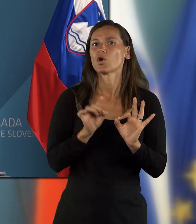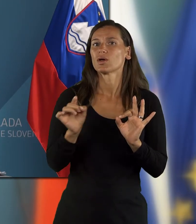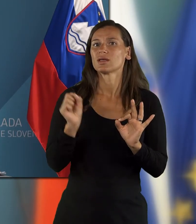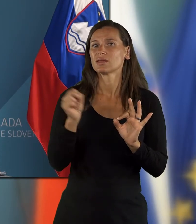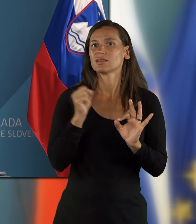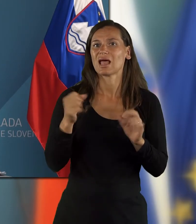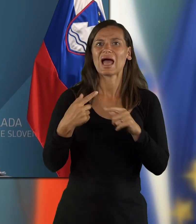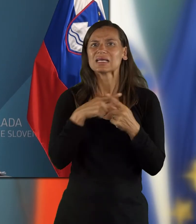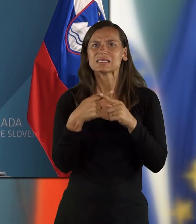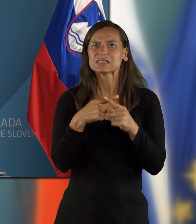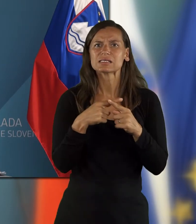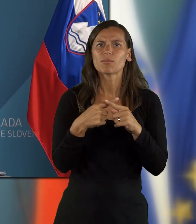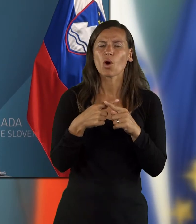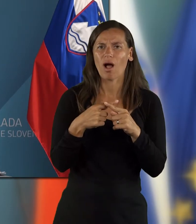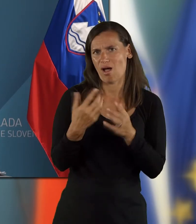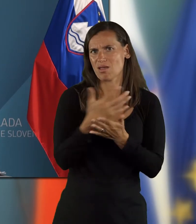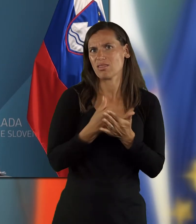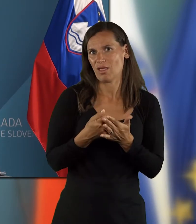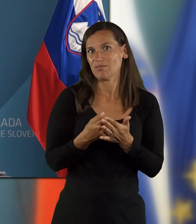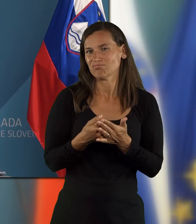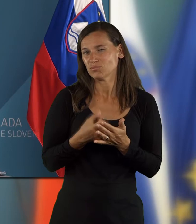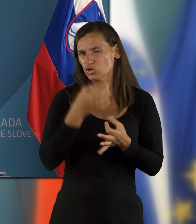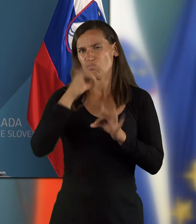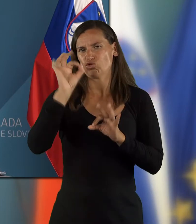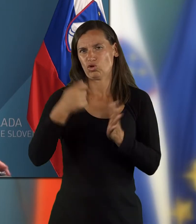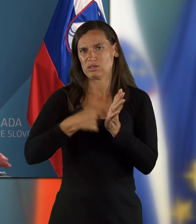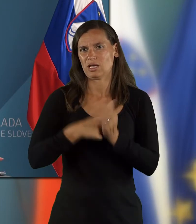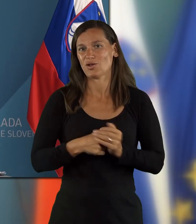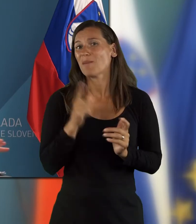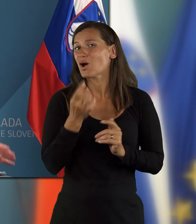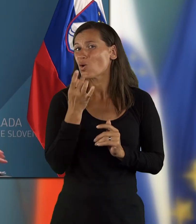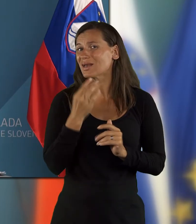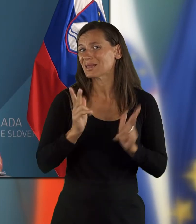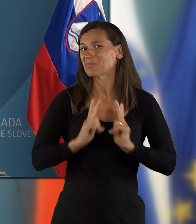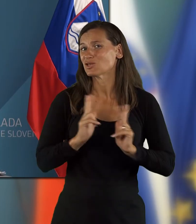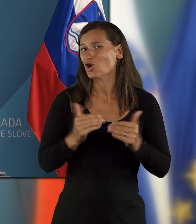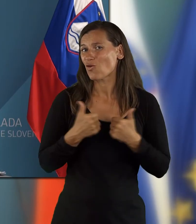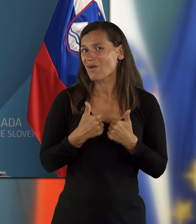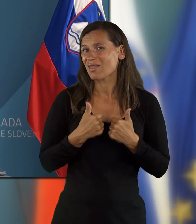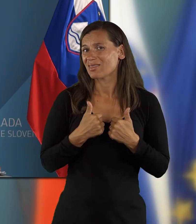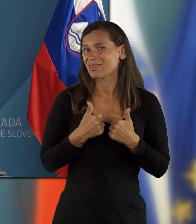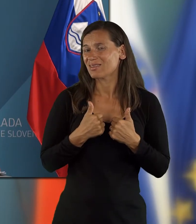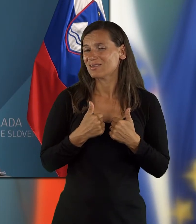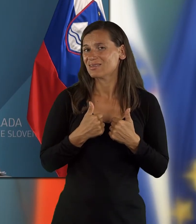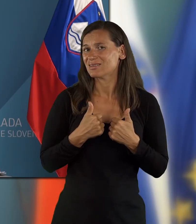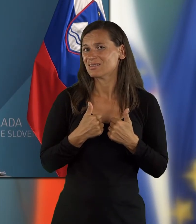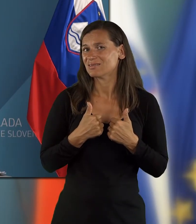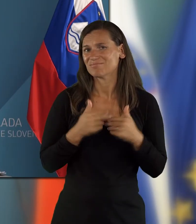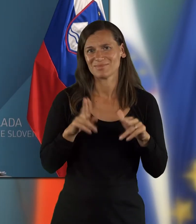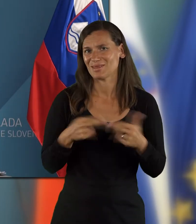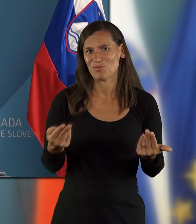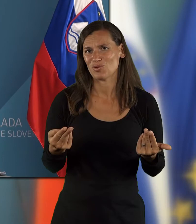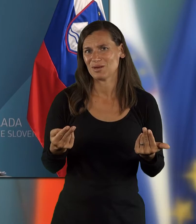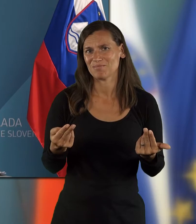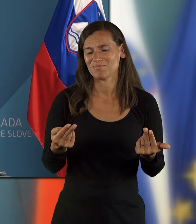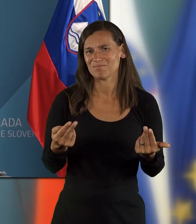dobro in da izpogajata kar se da dobro ceno, ampak konkretnih pričakovanj v tem